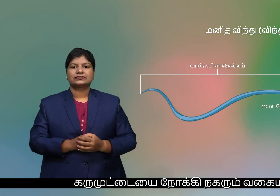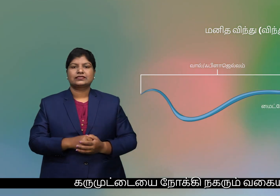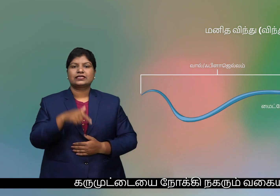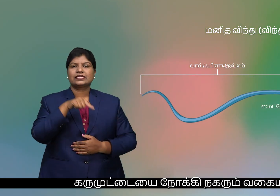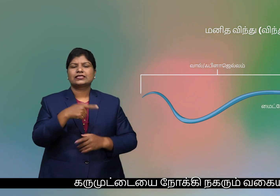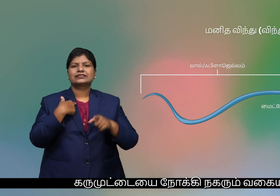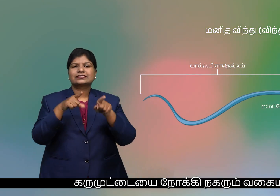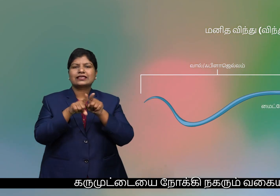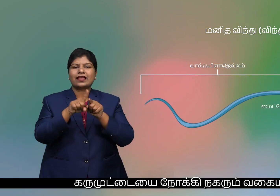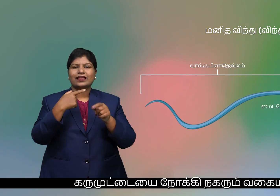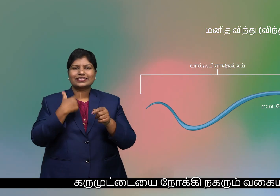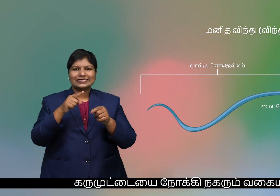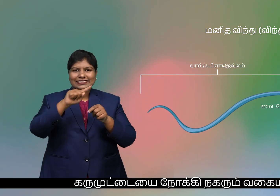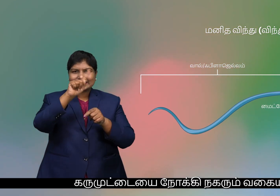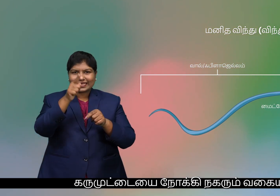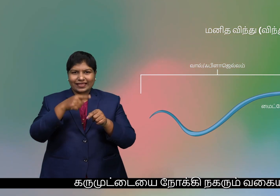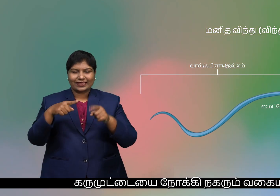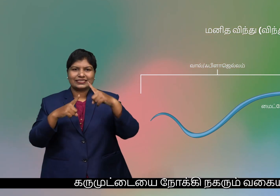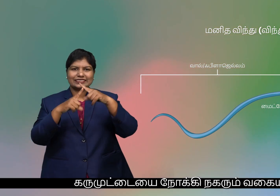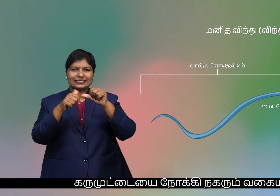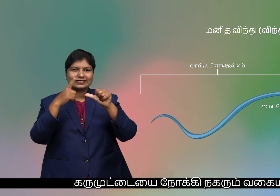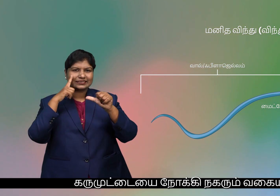கருமுட்டையை நோக்கி நகரும் வகையில்